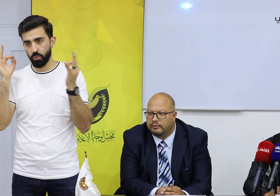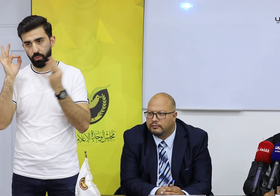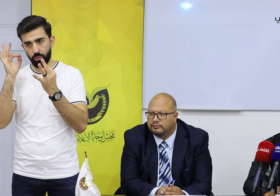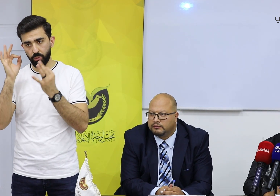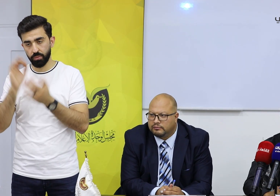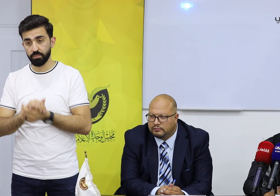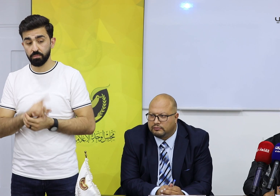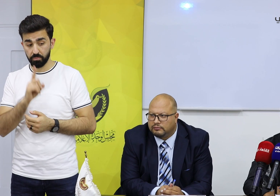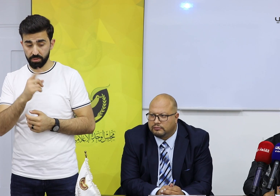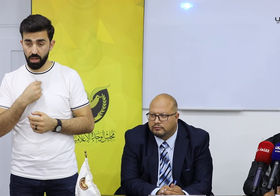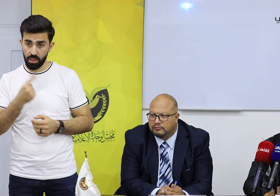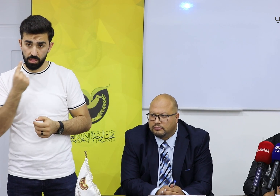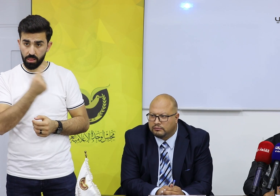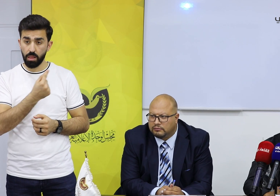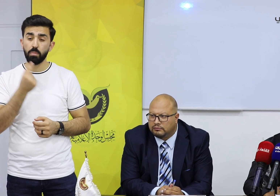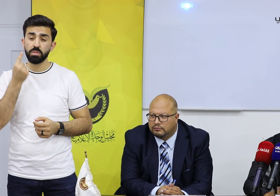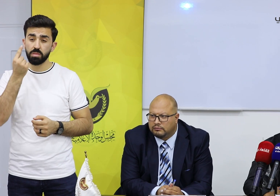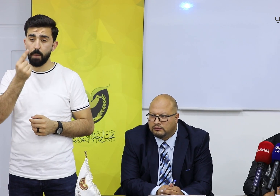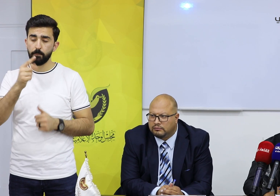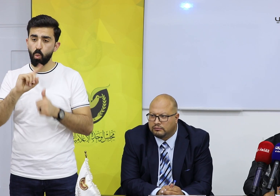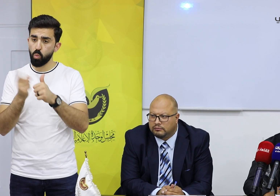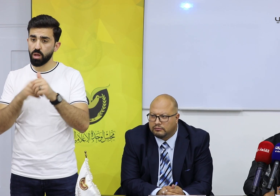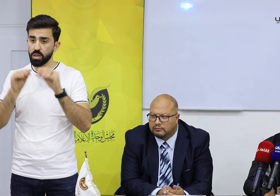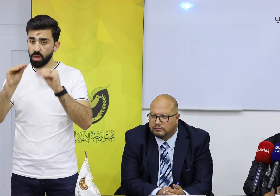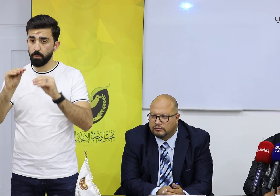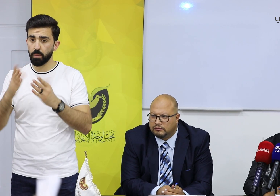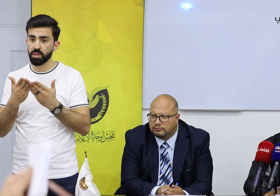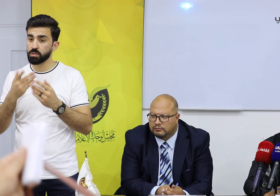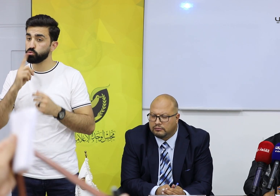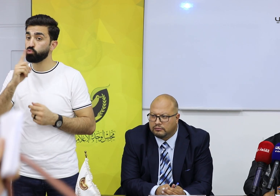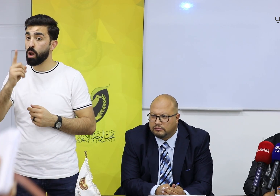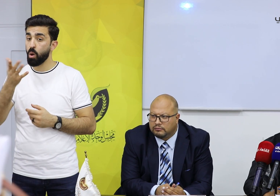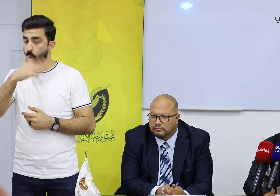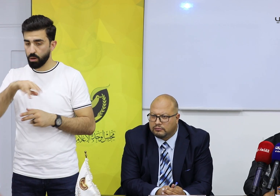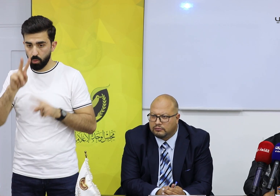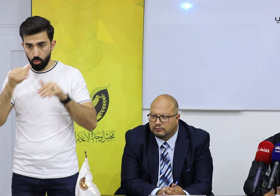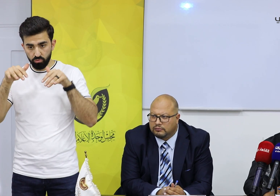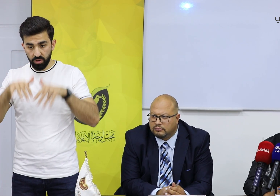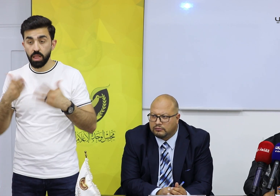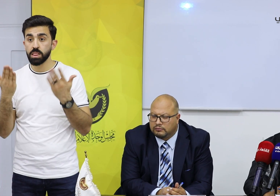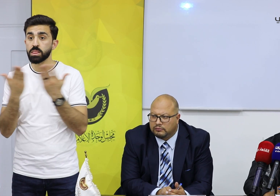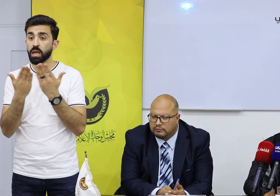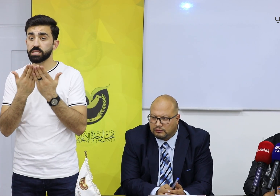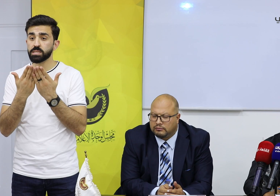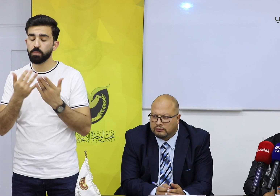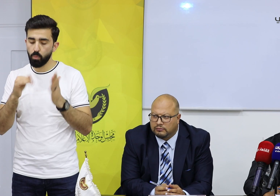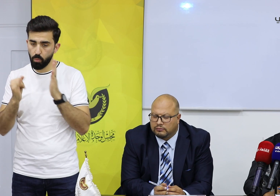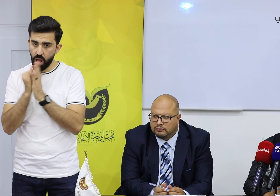للاسف الشديد انا اتمنى على وزاره التربيه والتعليم انها تعيد النظر بالمناهج الدراسيه